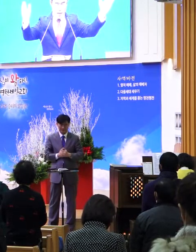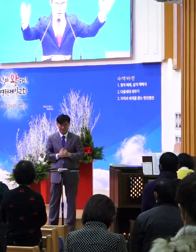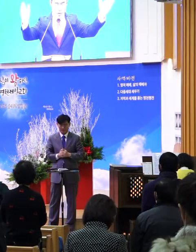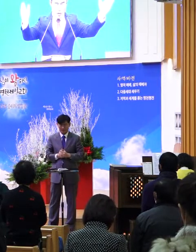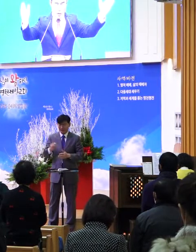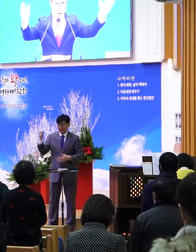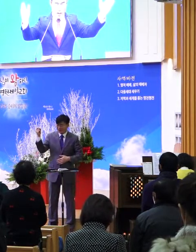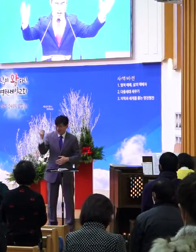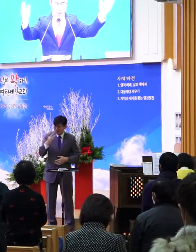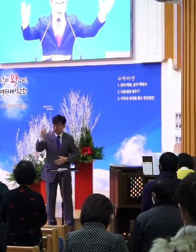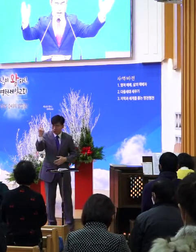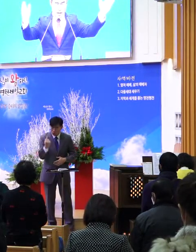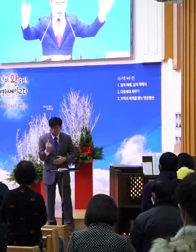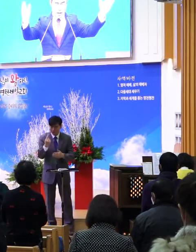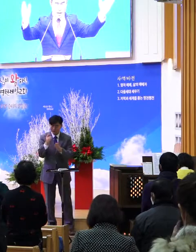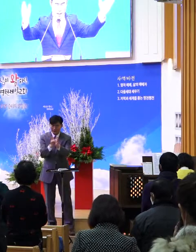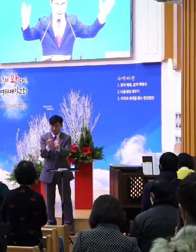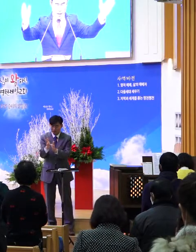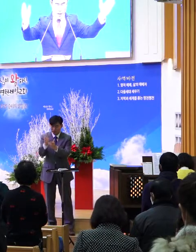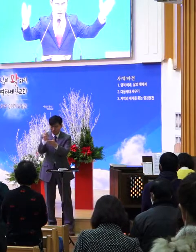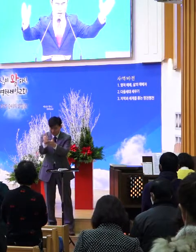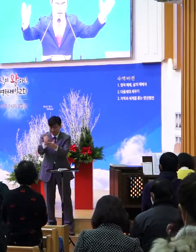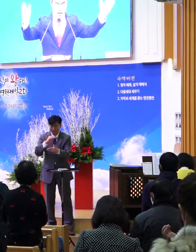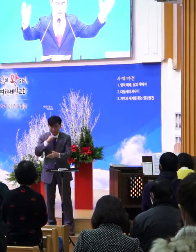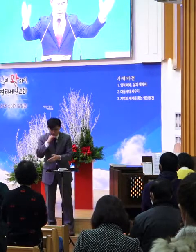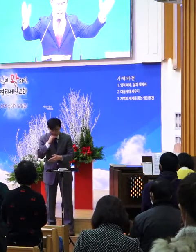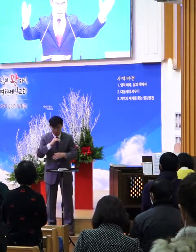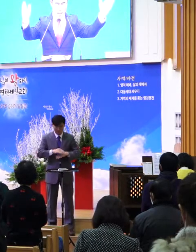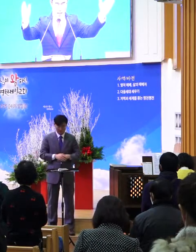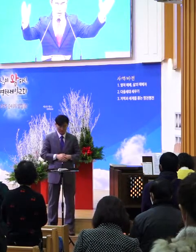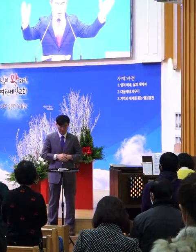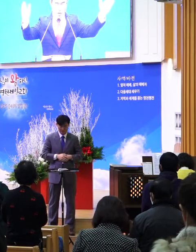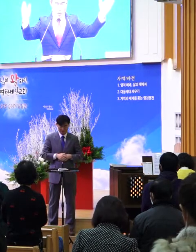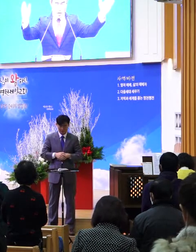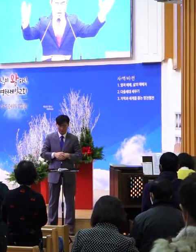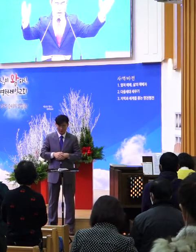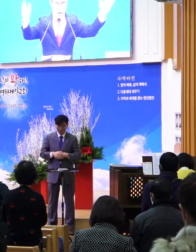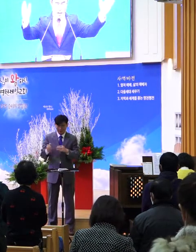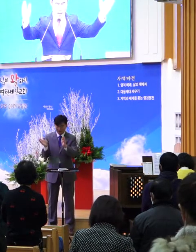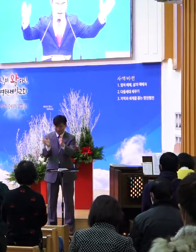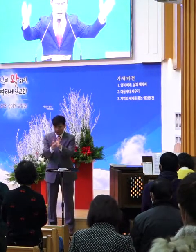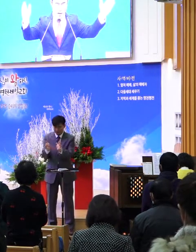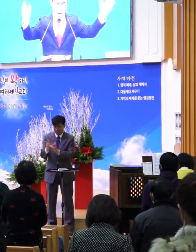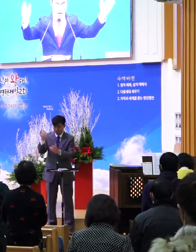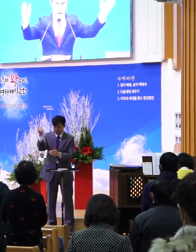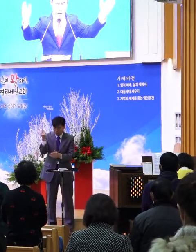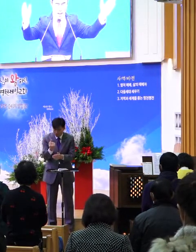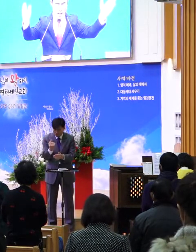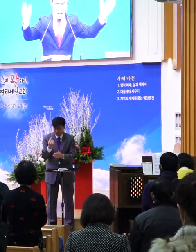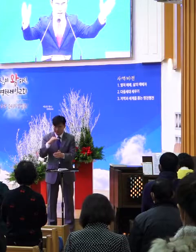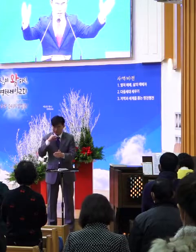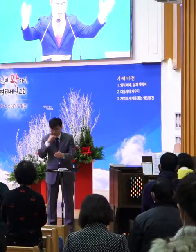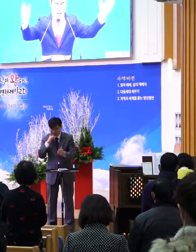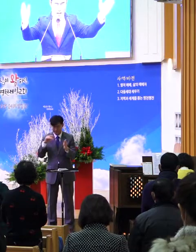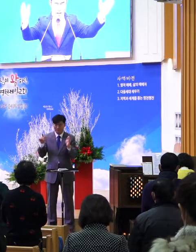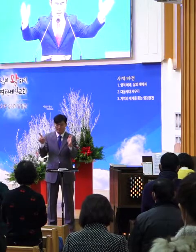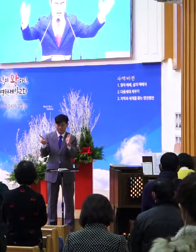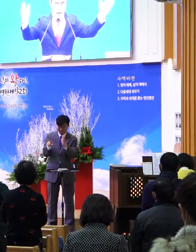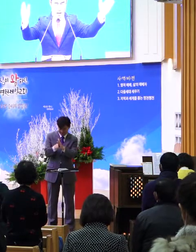다시 오실 주님을 기다리며 재림의 신앙으로 늘 깨어서 살아가기를